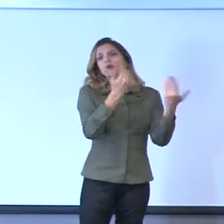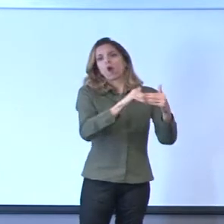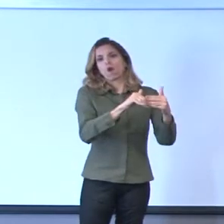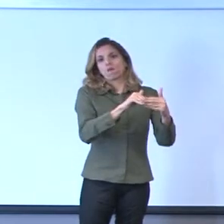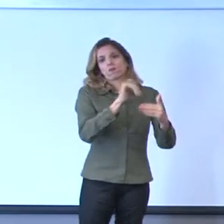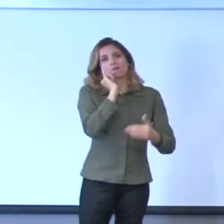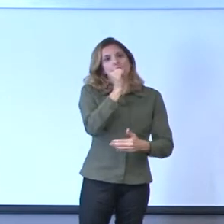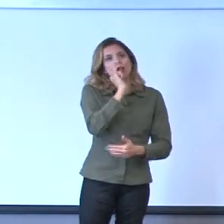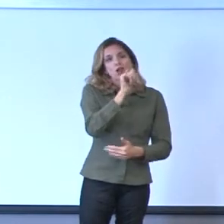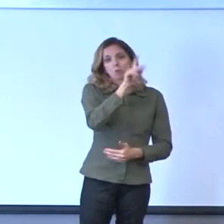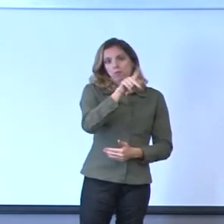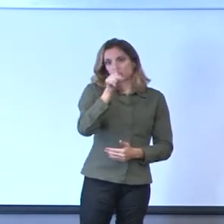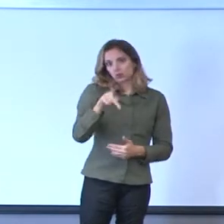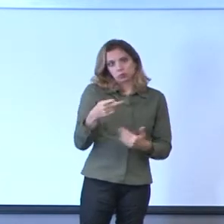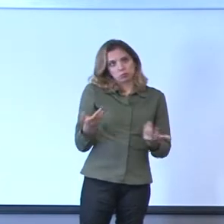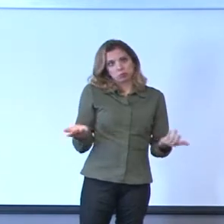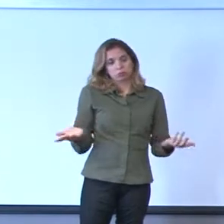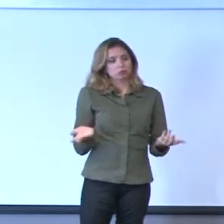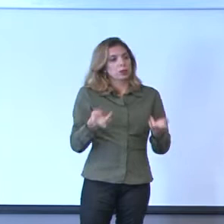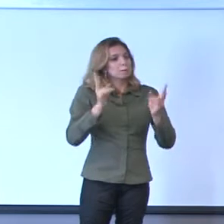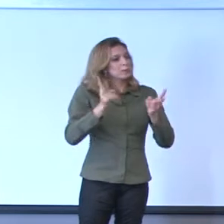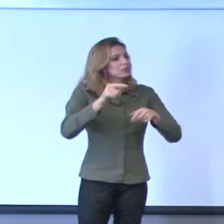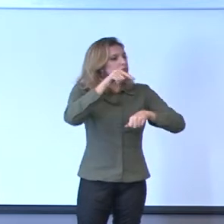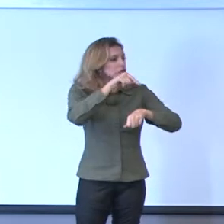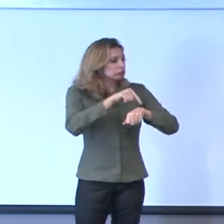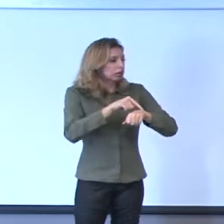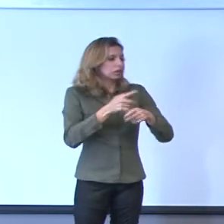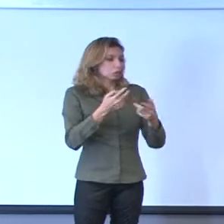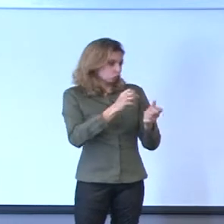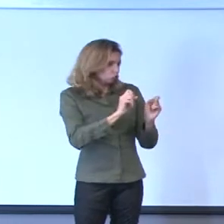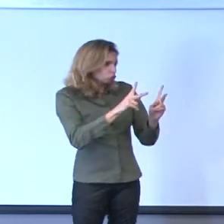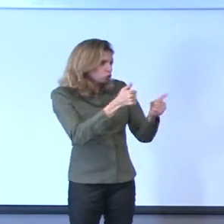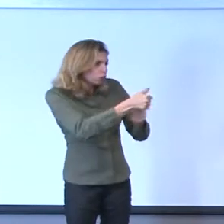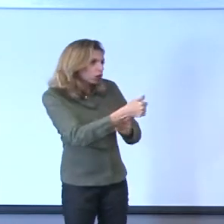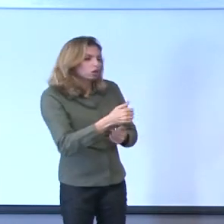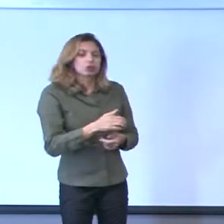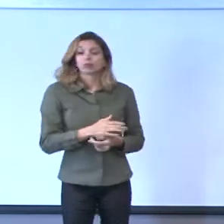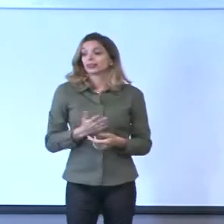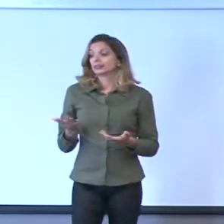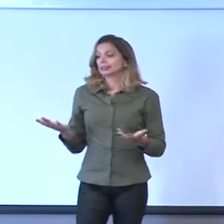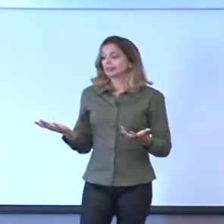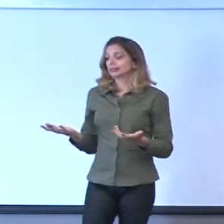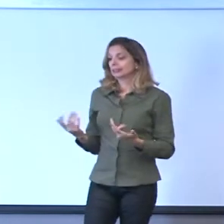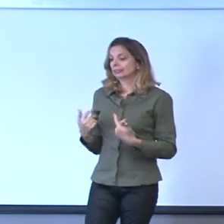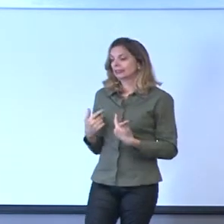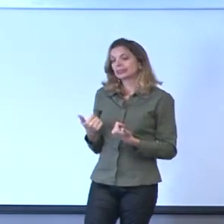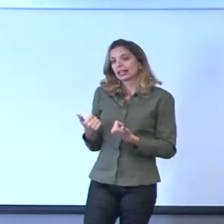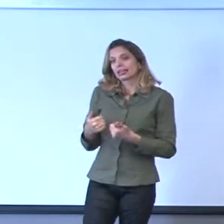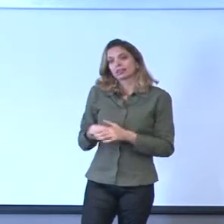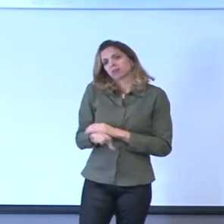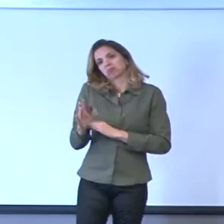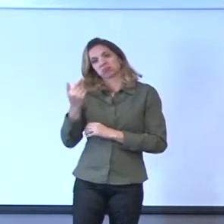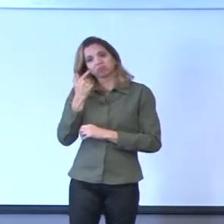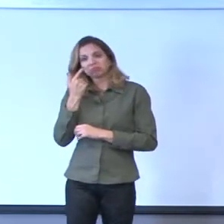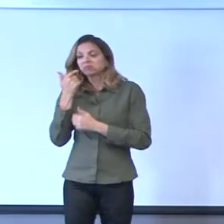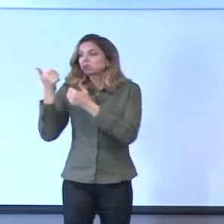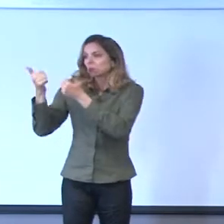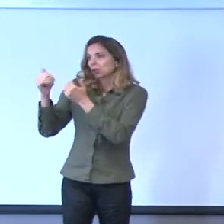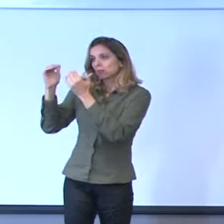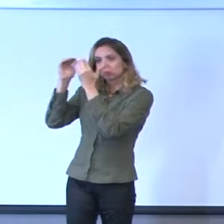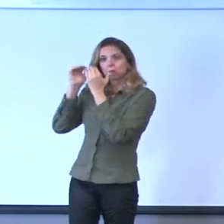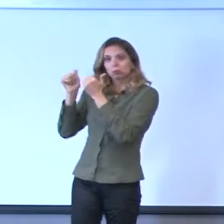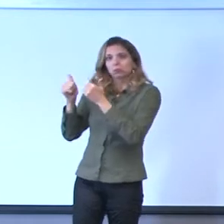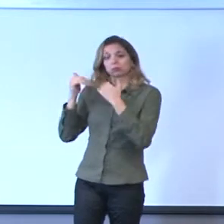para o professor, no mesmo tempo, enfim, tudo bem para você? Segui, então, com essa